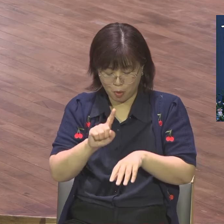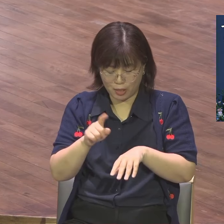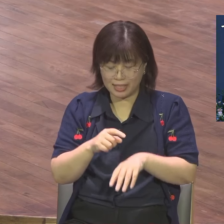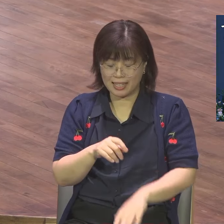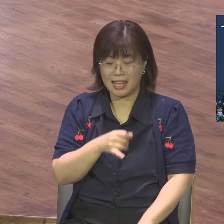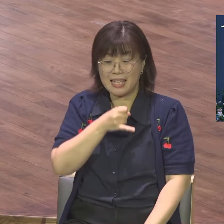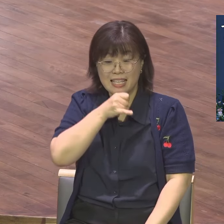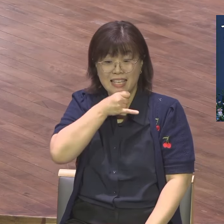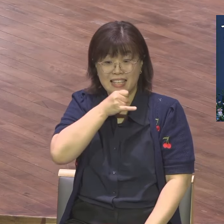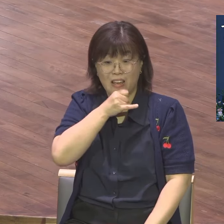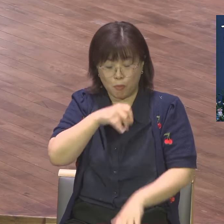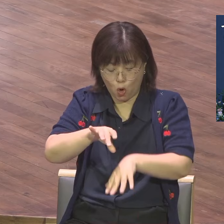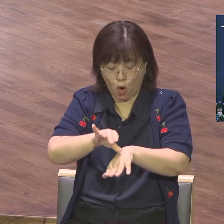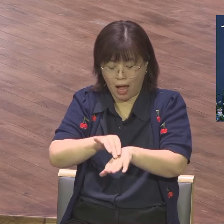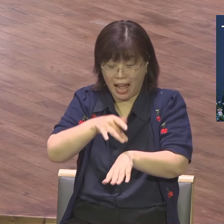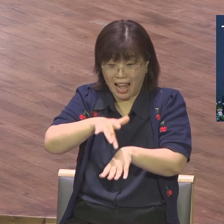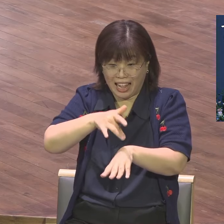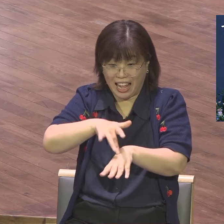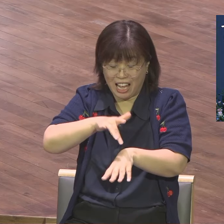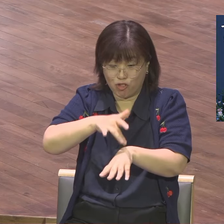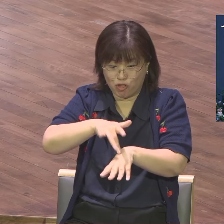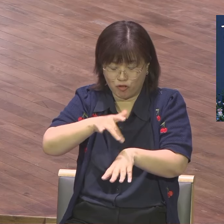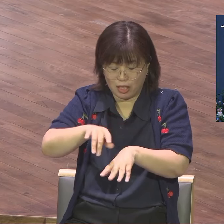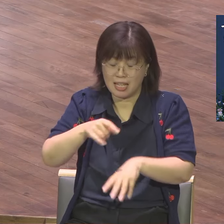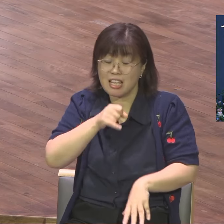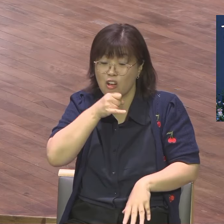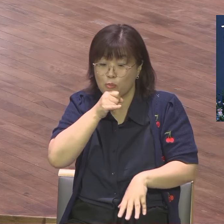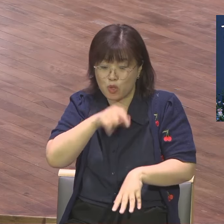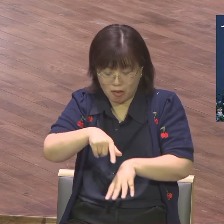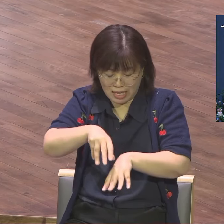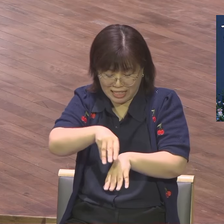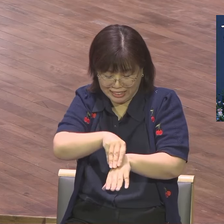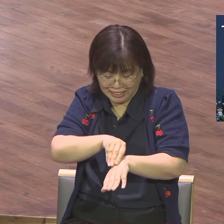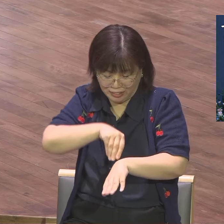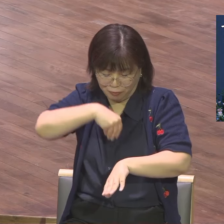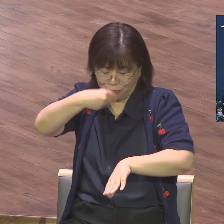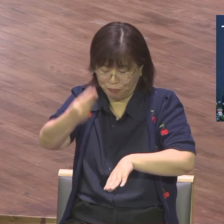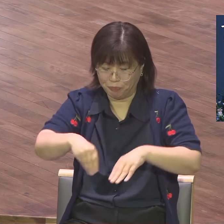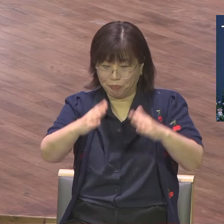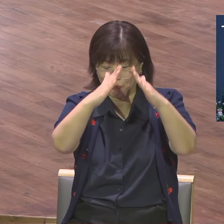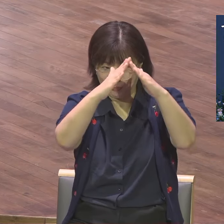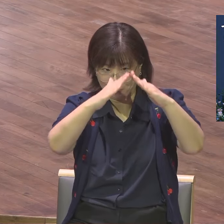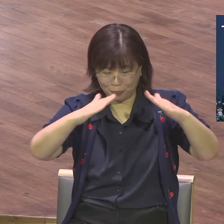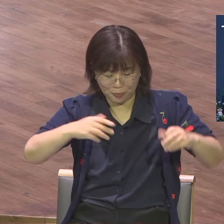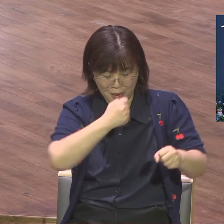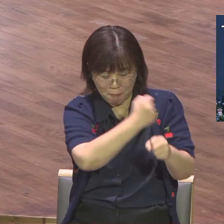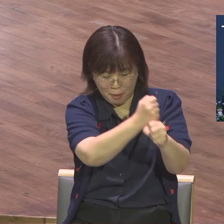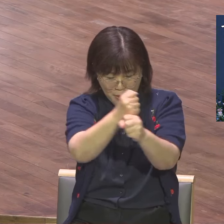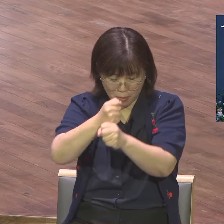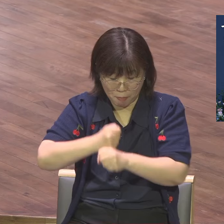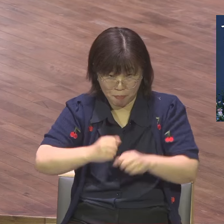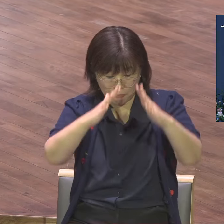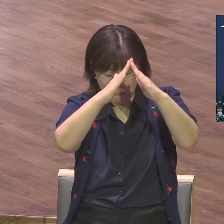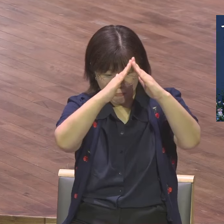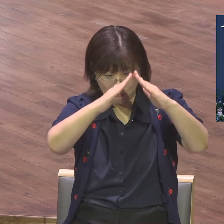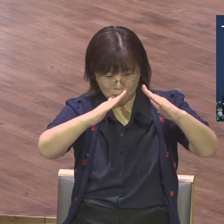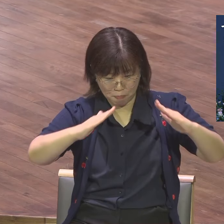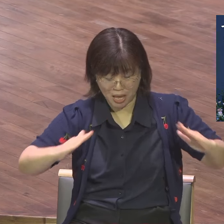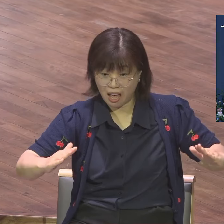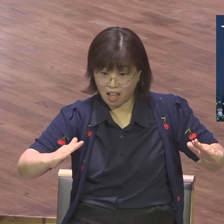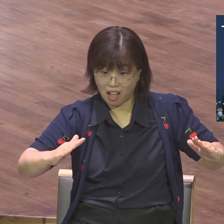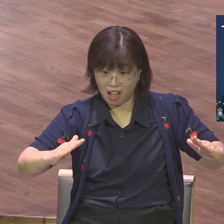생활했는데 이 장막은 그야말로 흑염소로 이 그 가죽 가지고 지어가 장막을 지었기 때문에